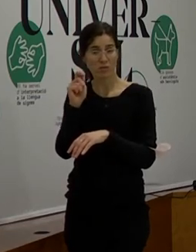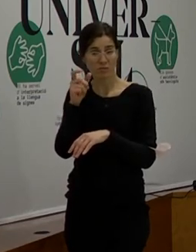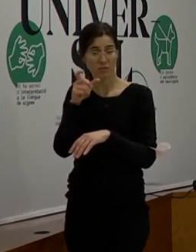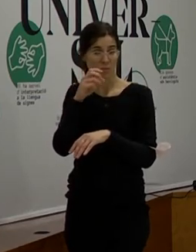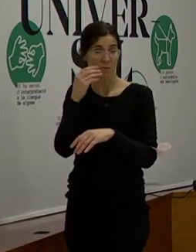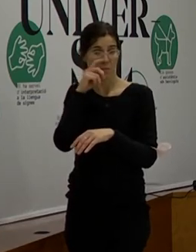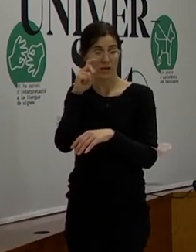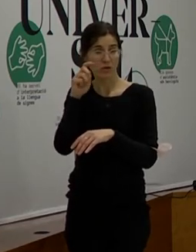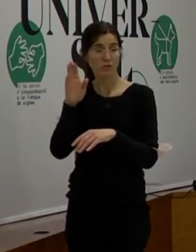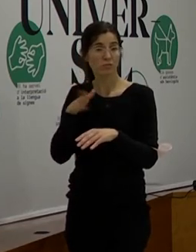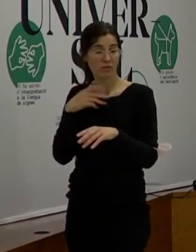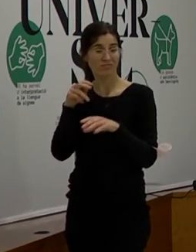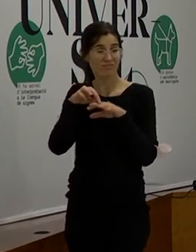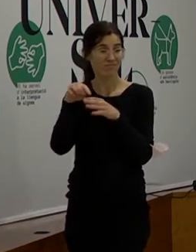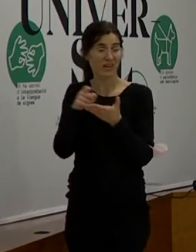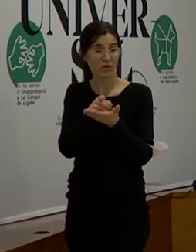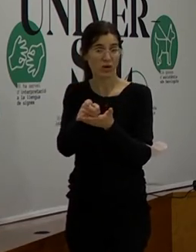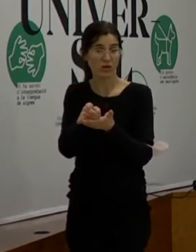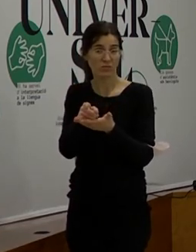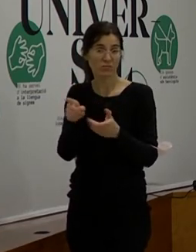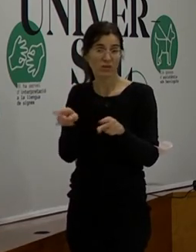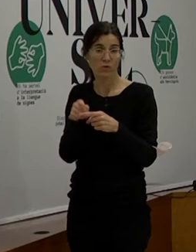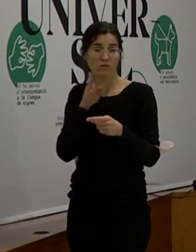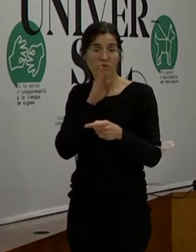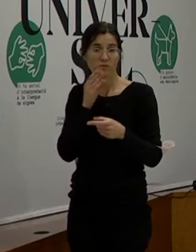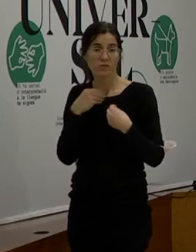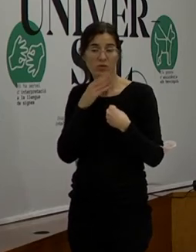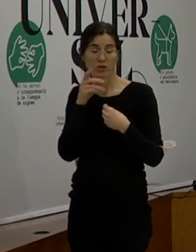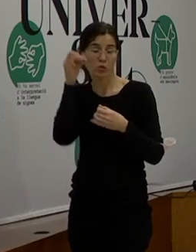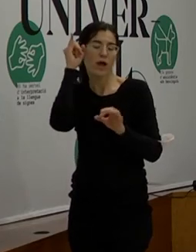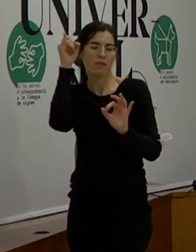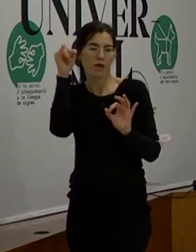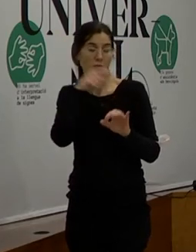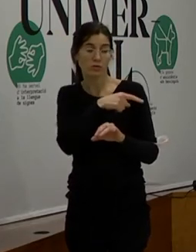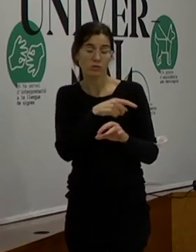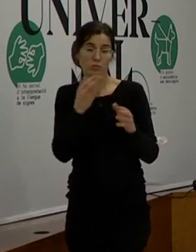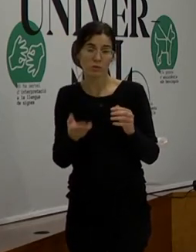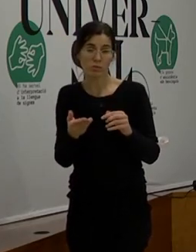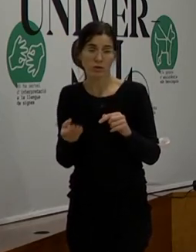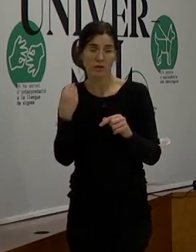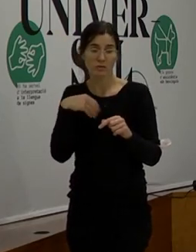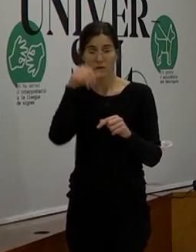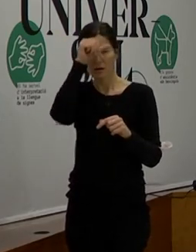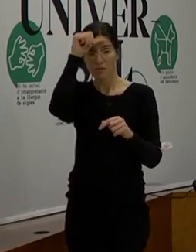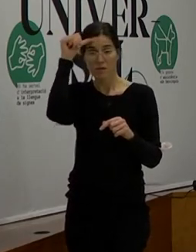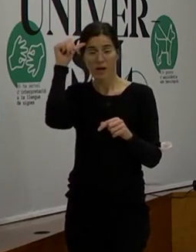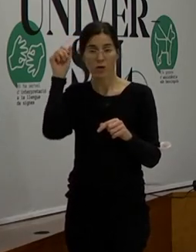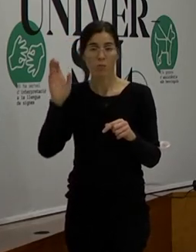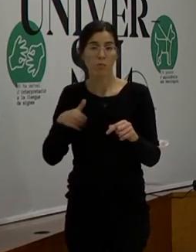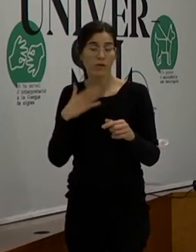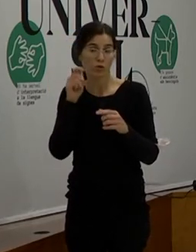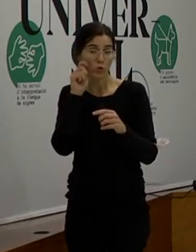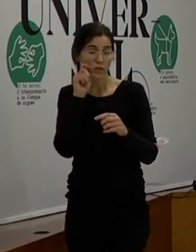recorreguts encara que visqui. És una idea, però això és molt important, que a l'estiu pot ser turístic i a